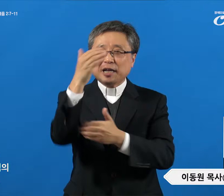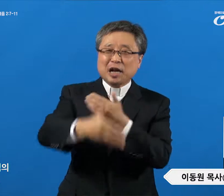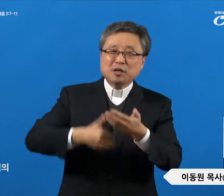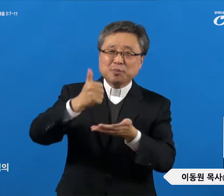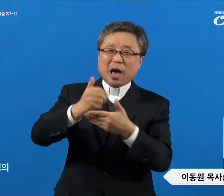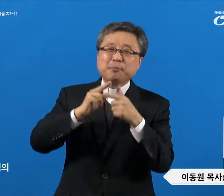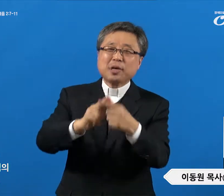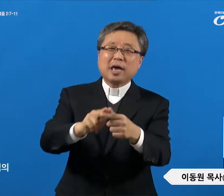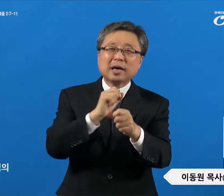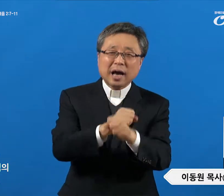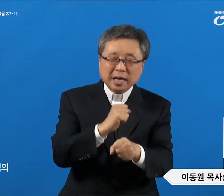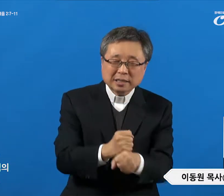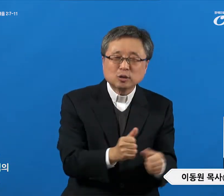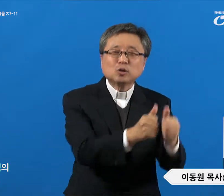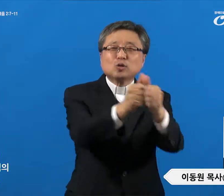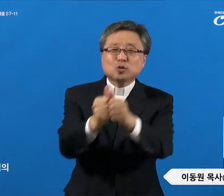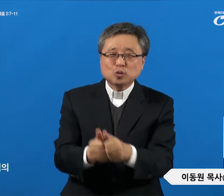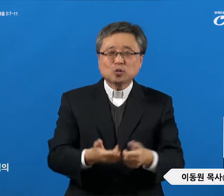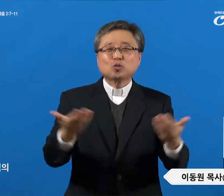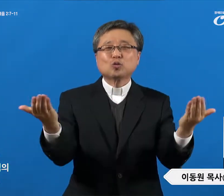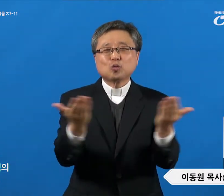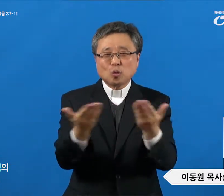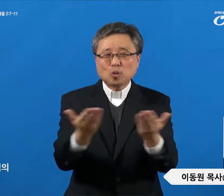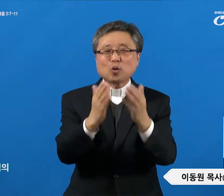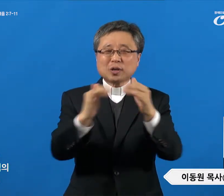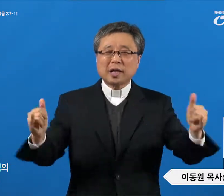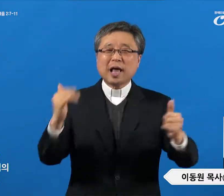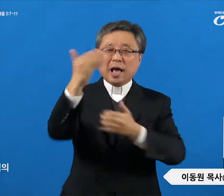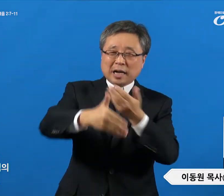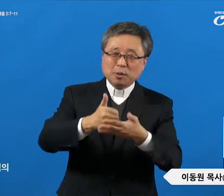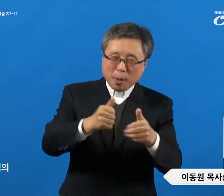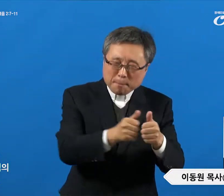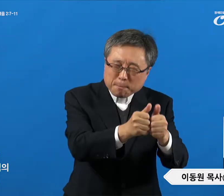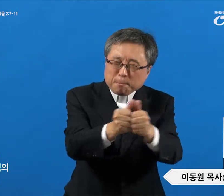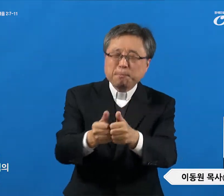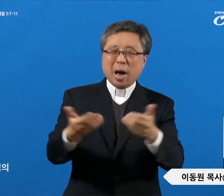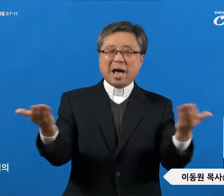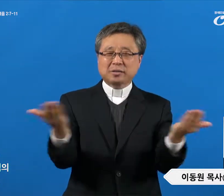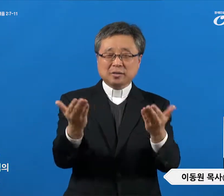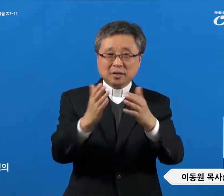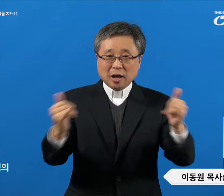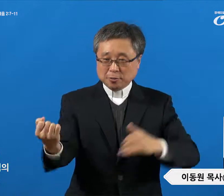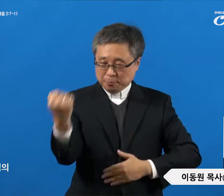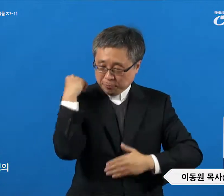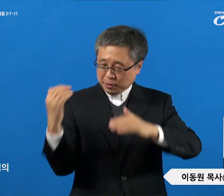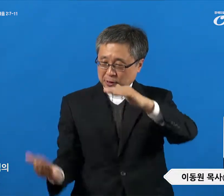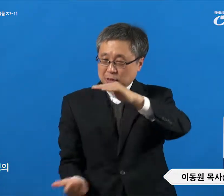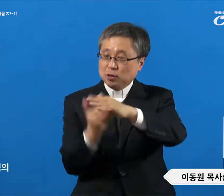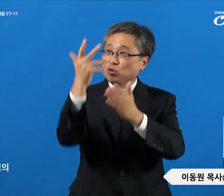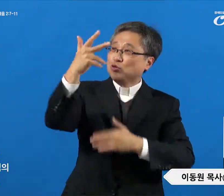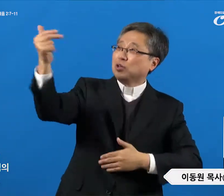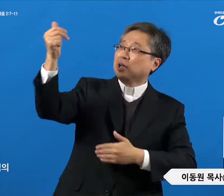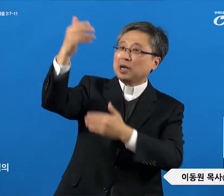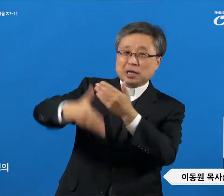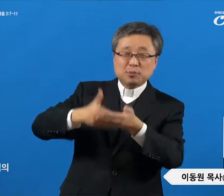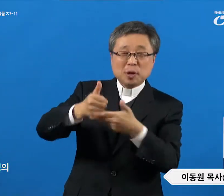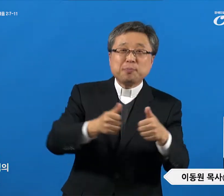일하는 코워커다. 동력자다. 하나님의 파트너다. 전능자이신 하나님의 파트너. 이게 얼마나 대단한